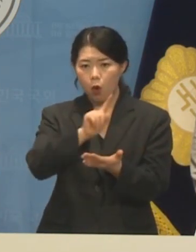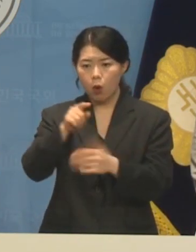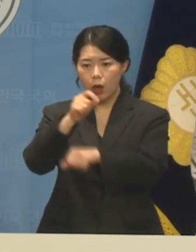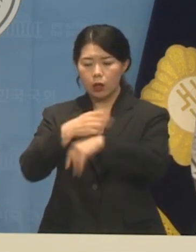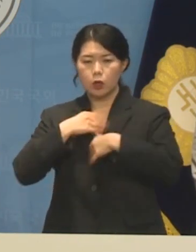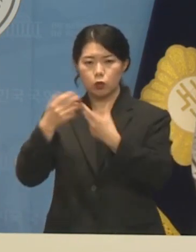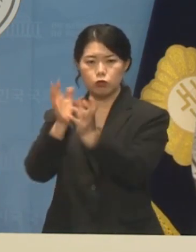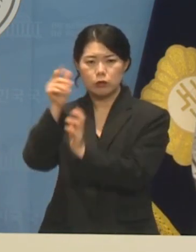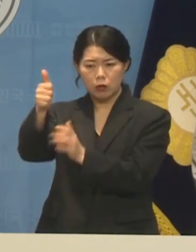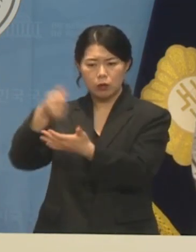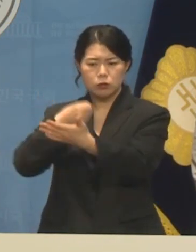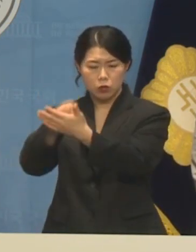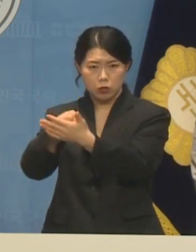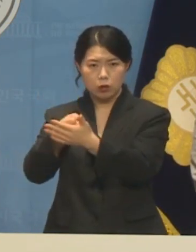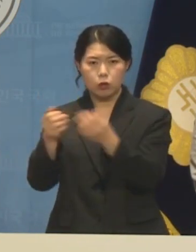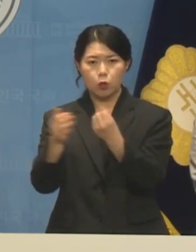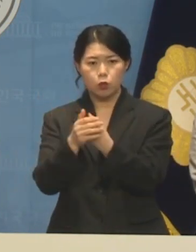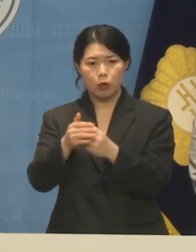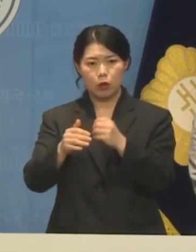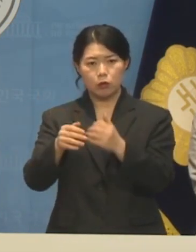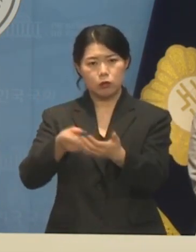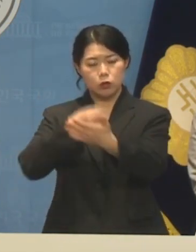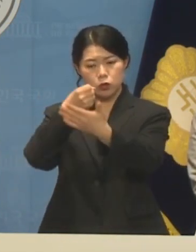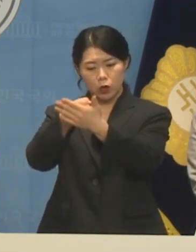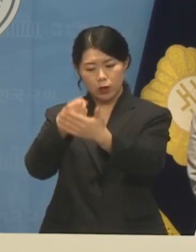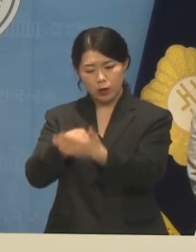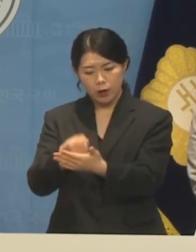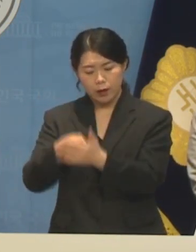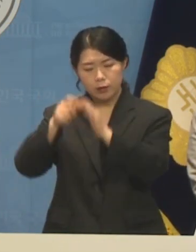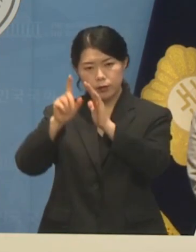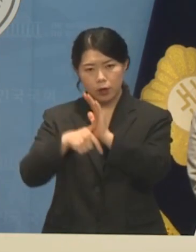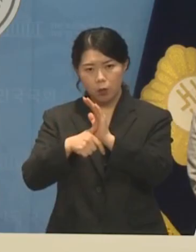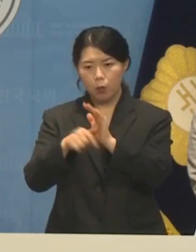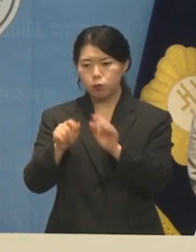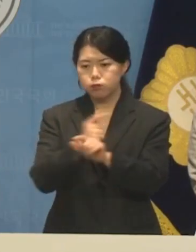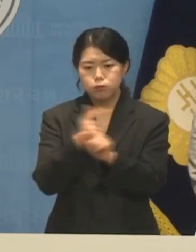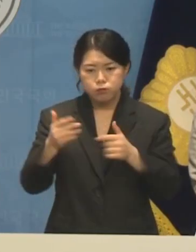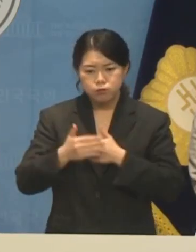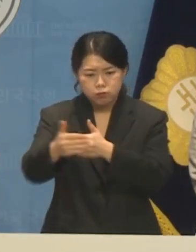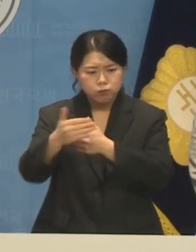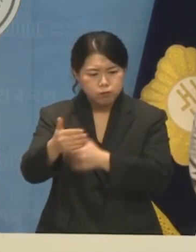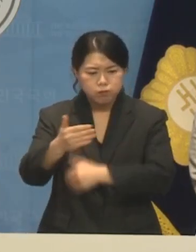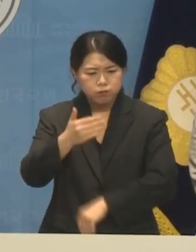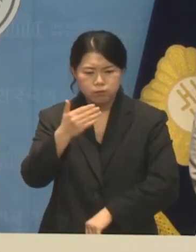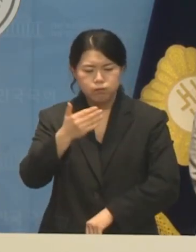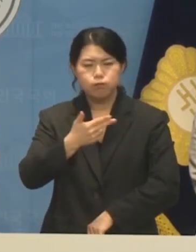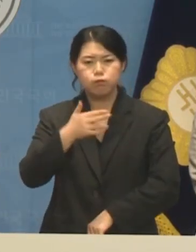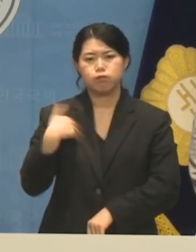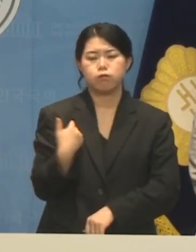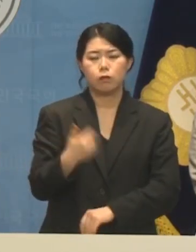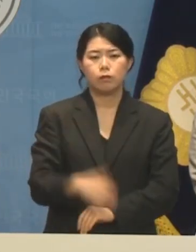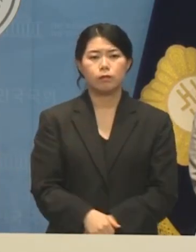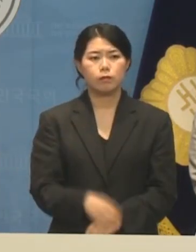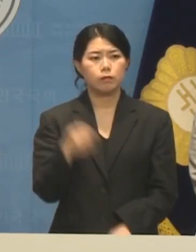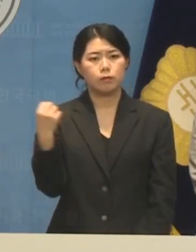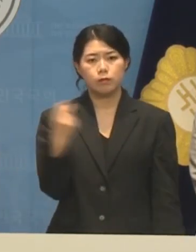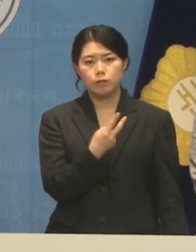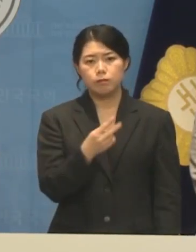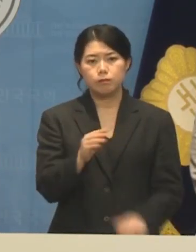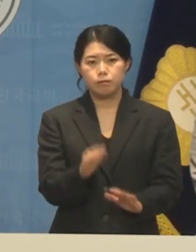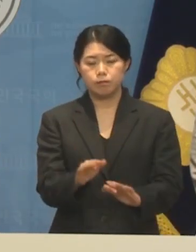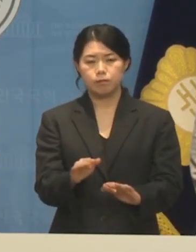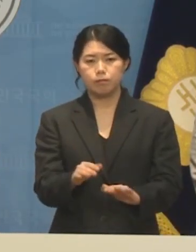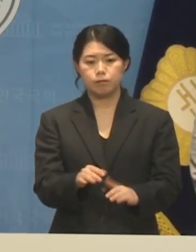장관이 정한다는 이유로 산정 과정 등에 대한 불투명한 상황이다. 더불어 기준인건비